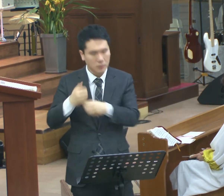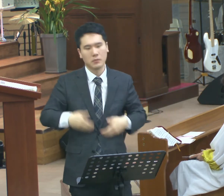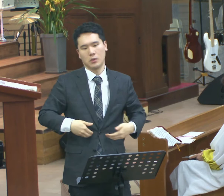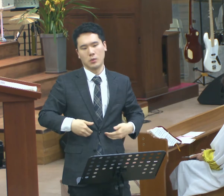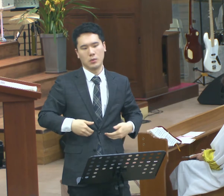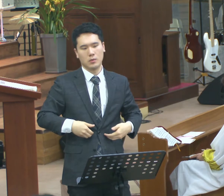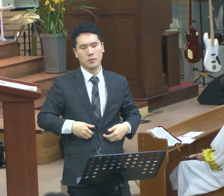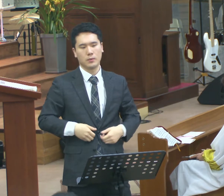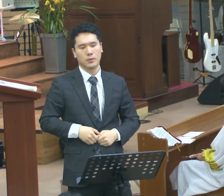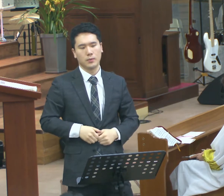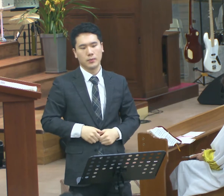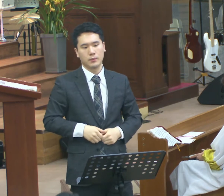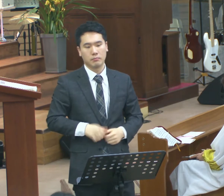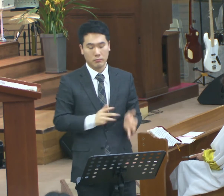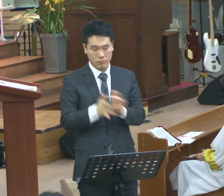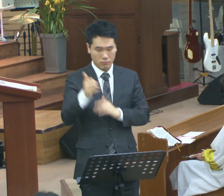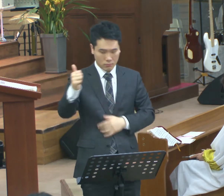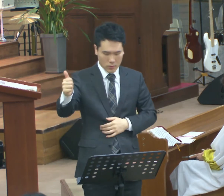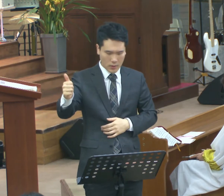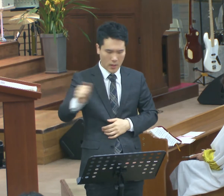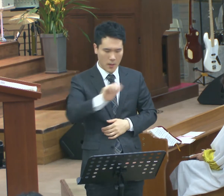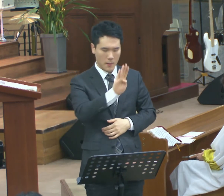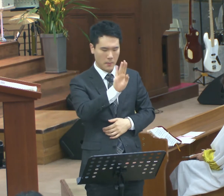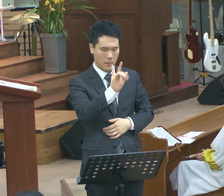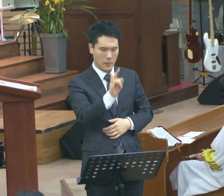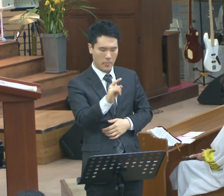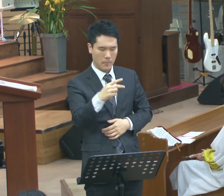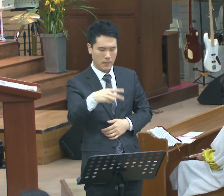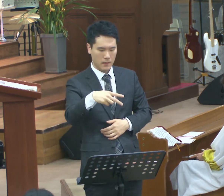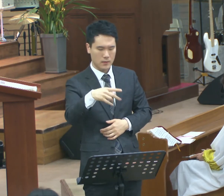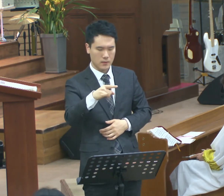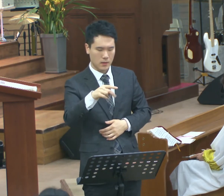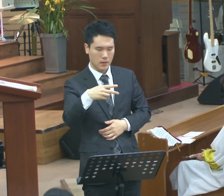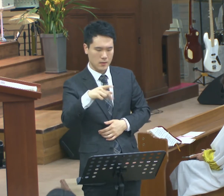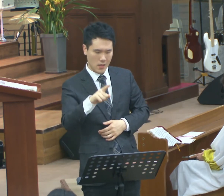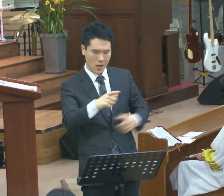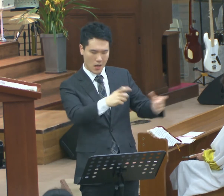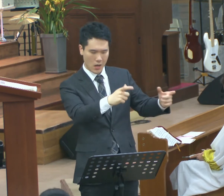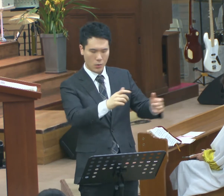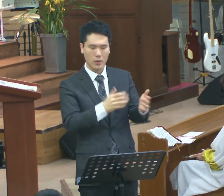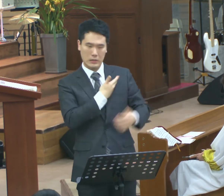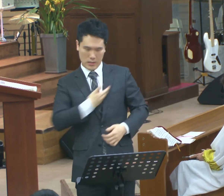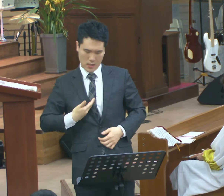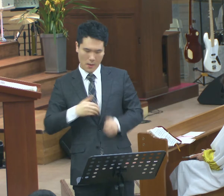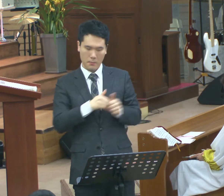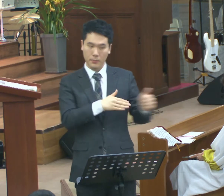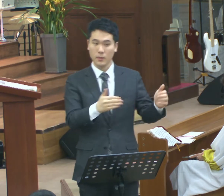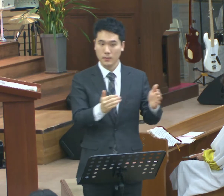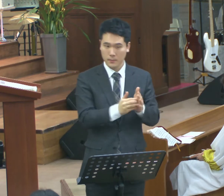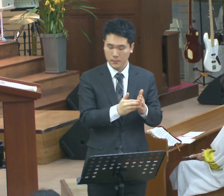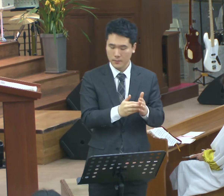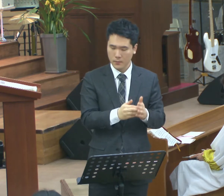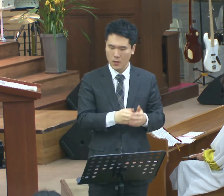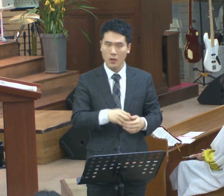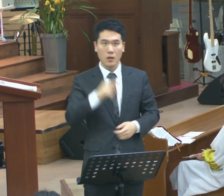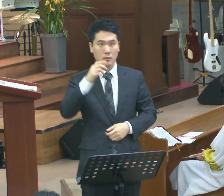방식이죠. 예수님은 벳세다로 제자들을 가게 하셨는데 저물 때 이제 간 거예요.